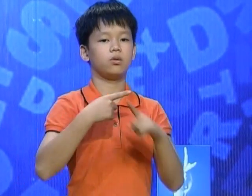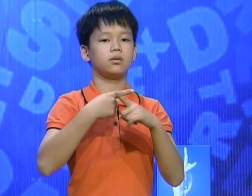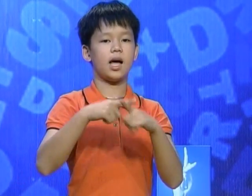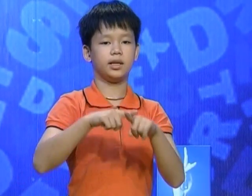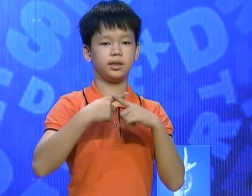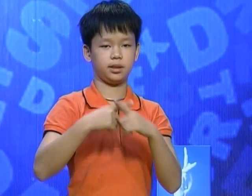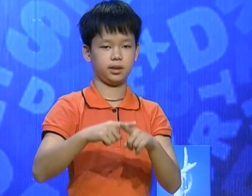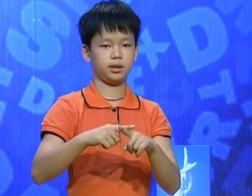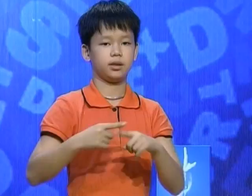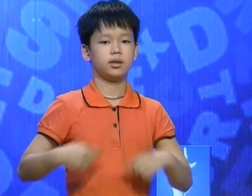Đây là ký hiệu áo len đấy.